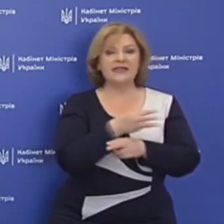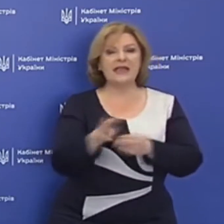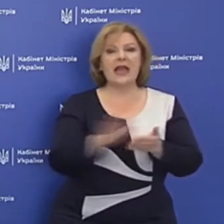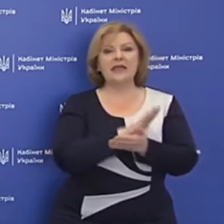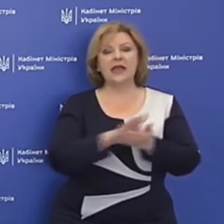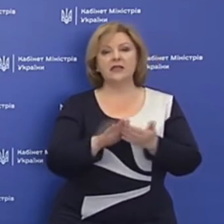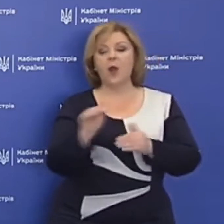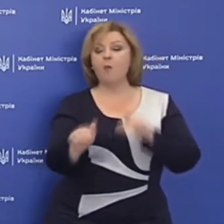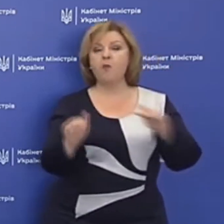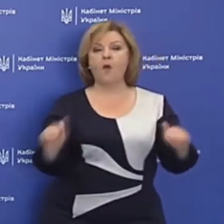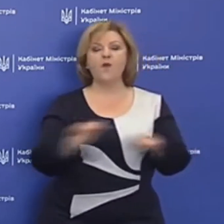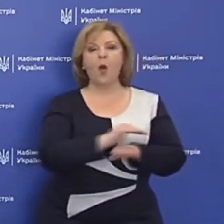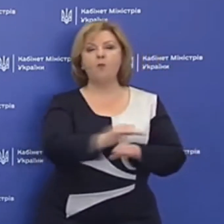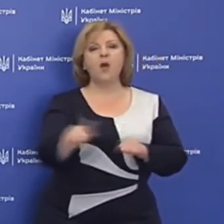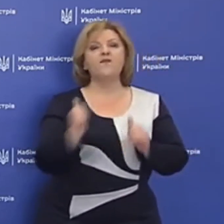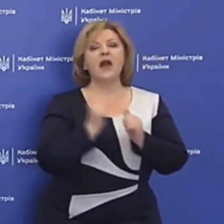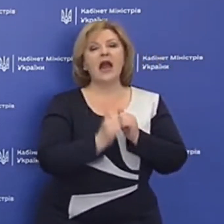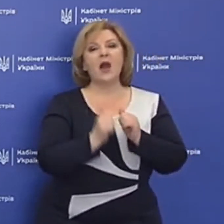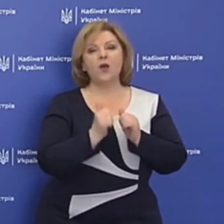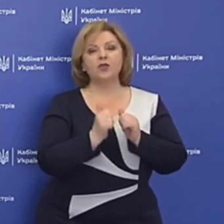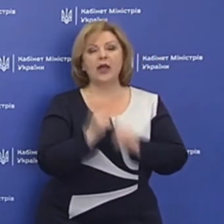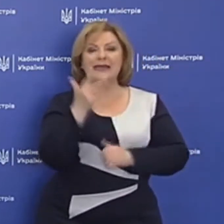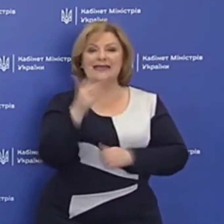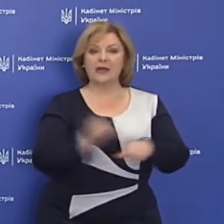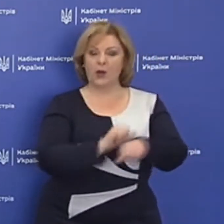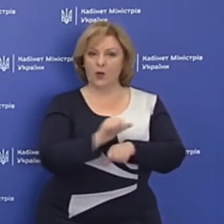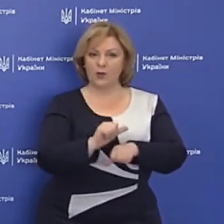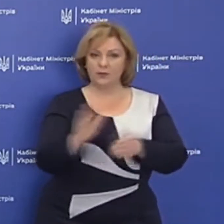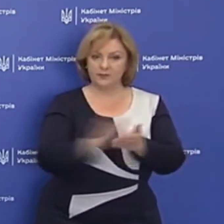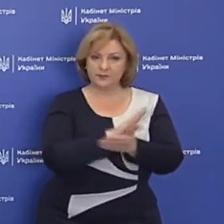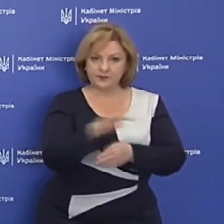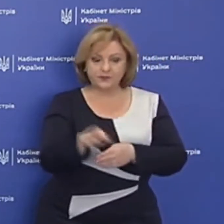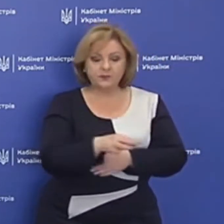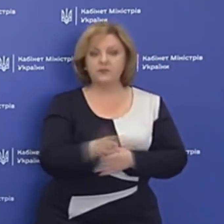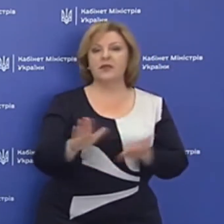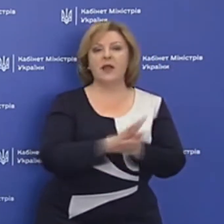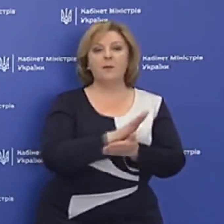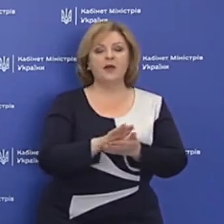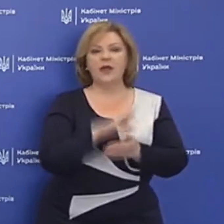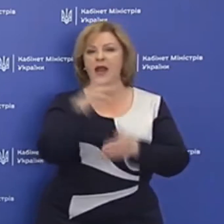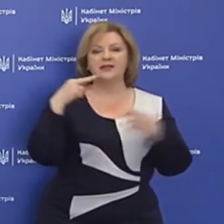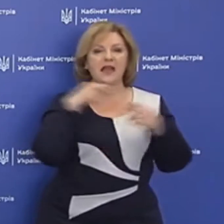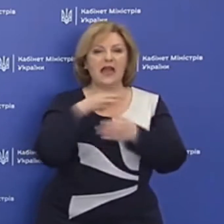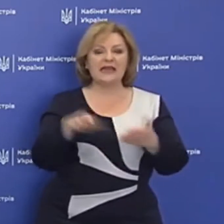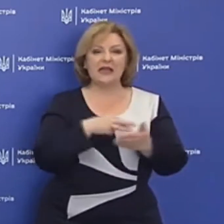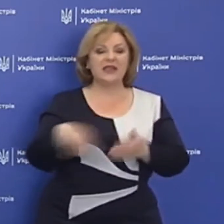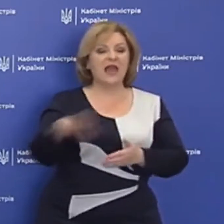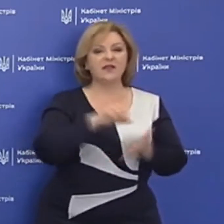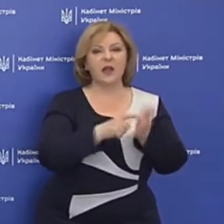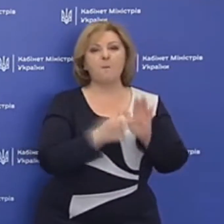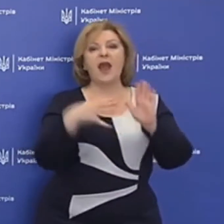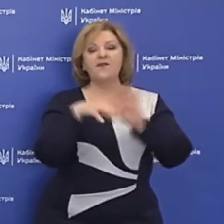контактних поверхні кожні 3 години. Прибирання та дезінфекція всіх приміщень,